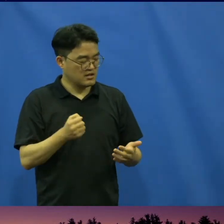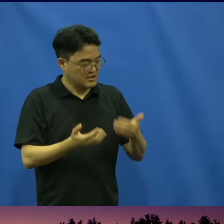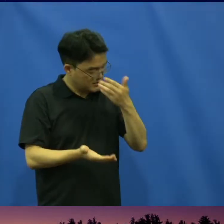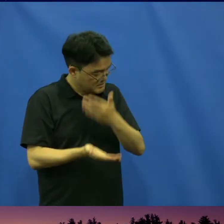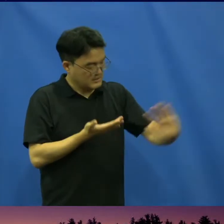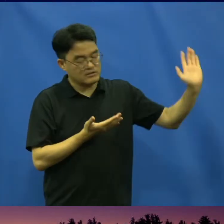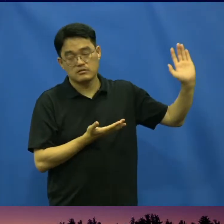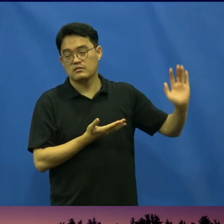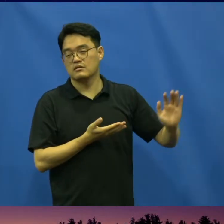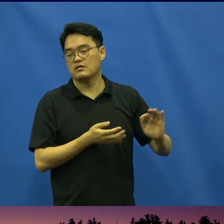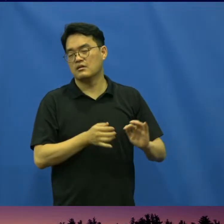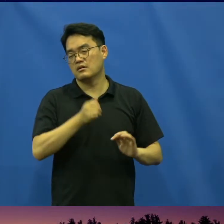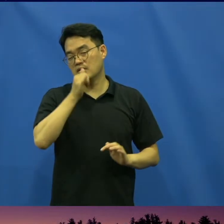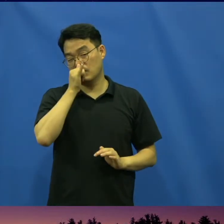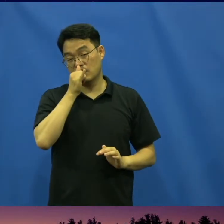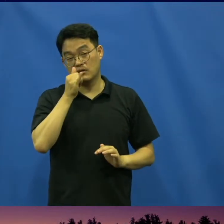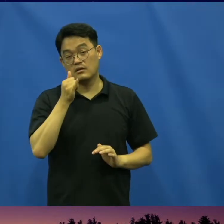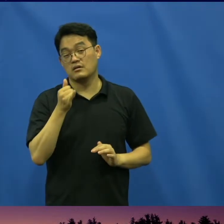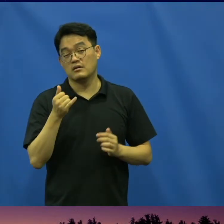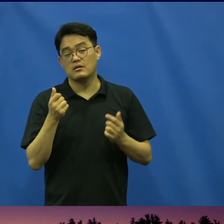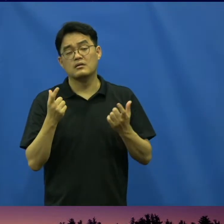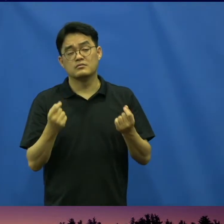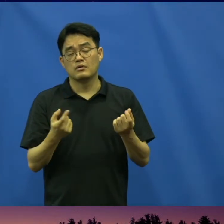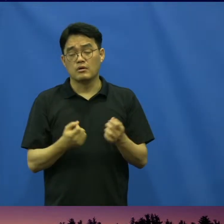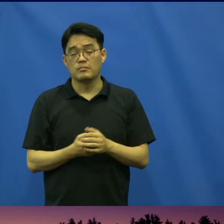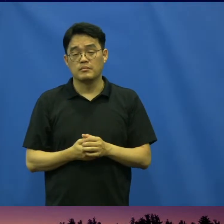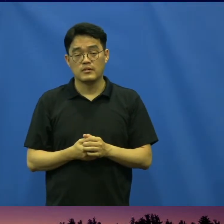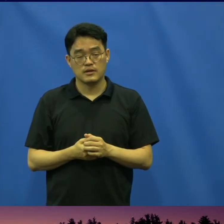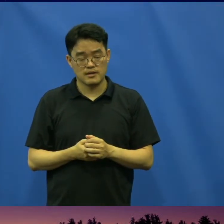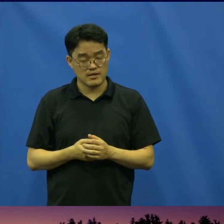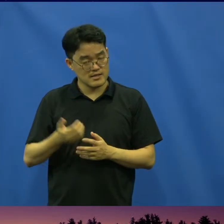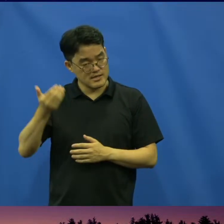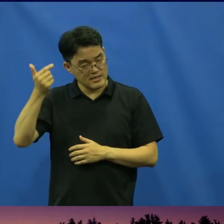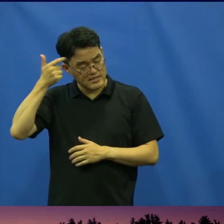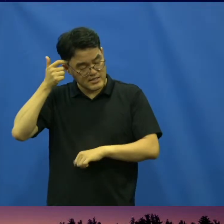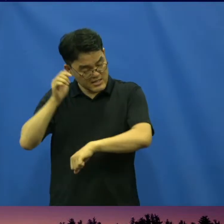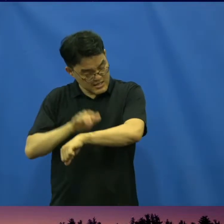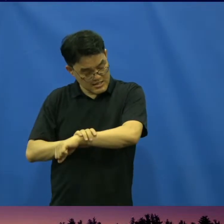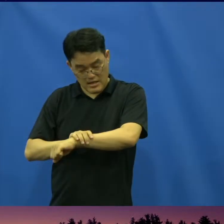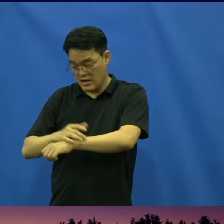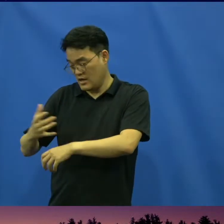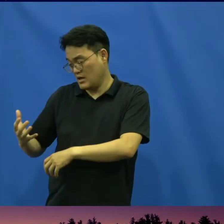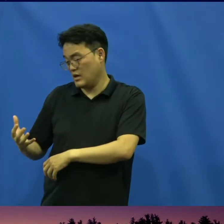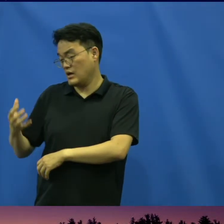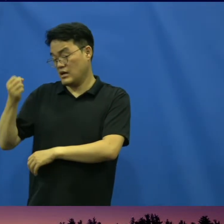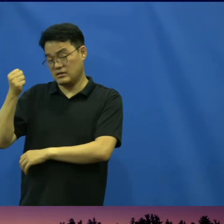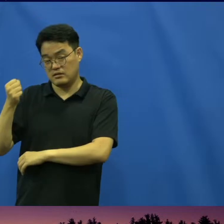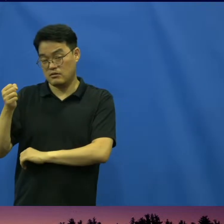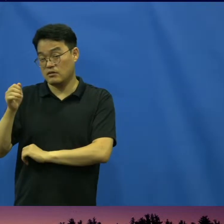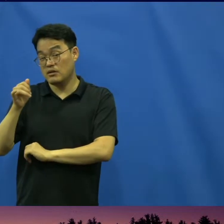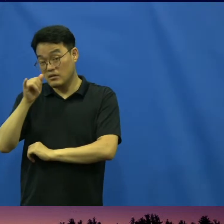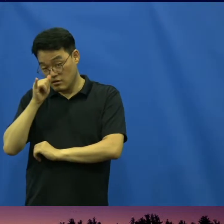공부를 해도 공부에서 남주나 말을 했지만 공주에서 남주기 위해서, 공부에서 남주기 위해서.